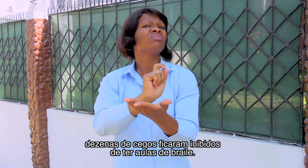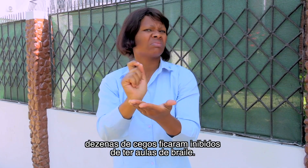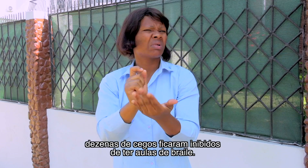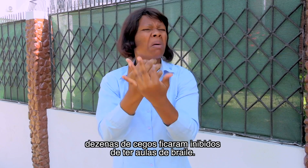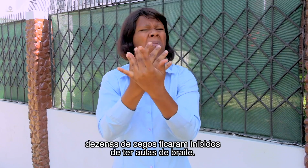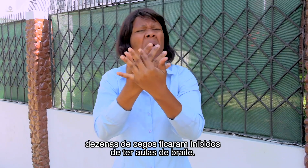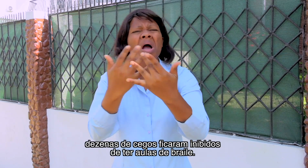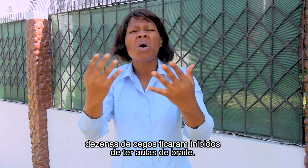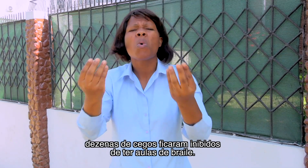Braille